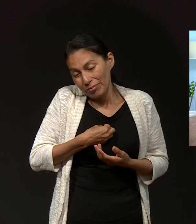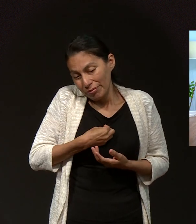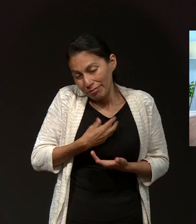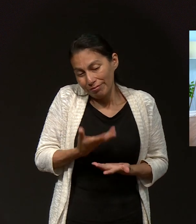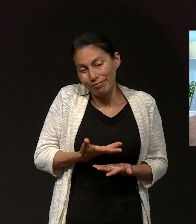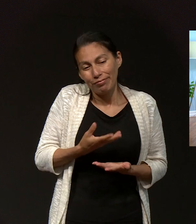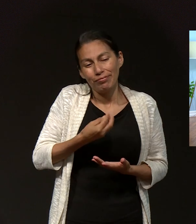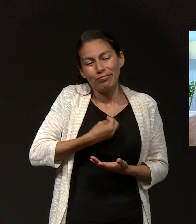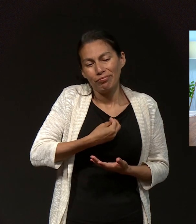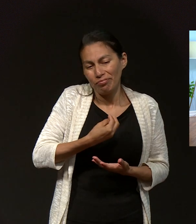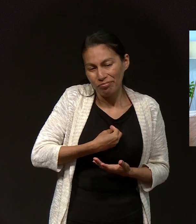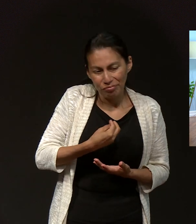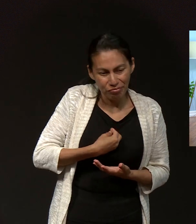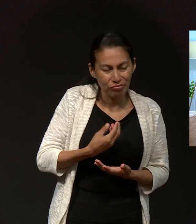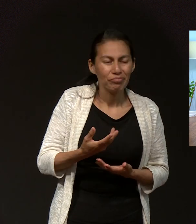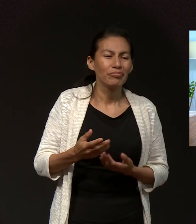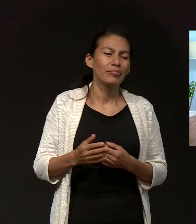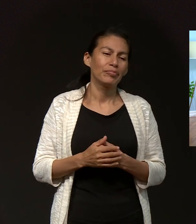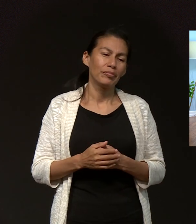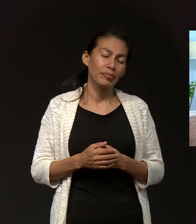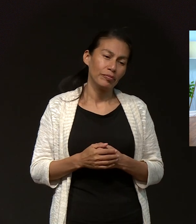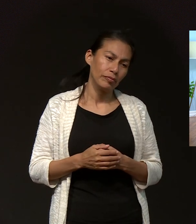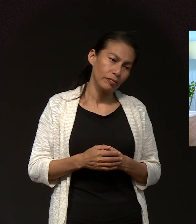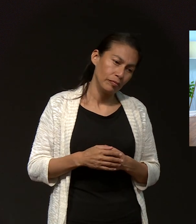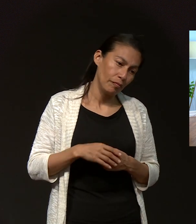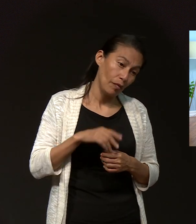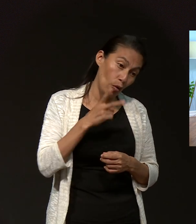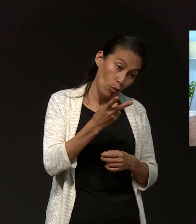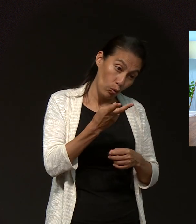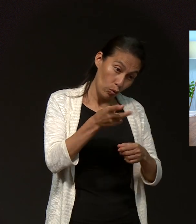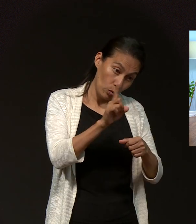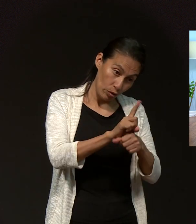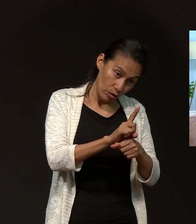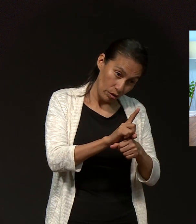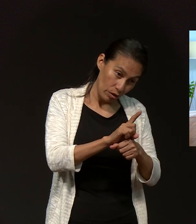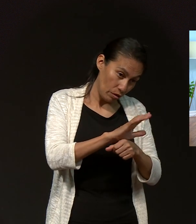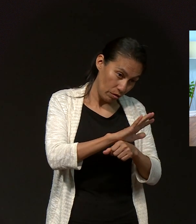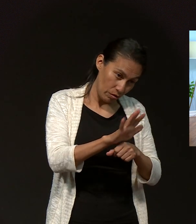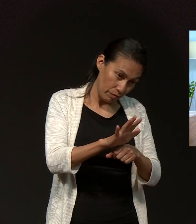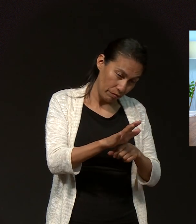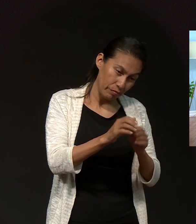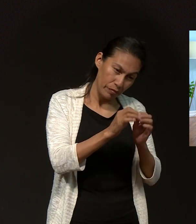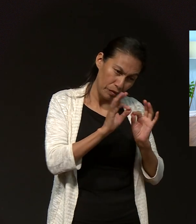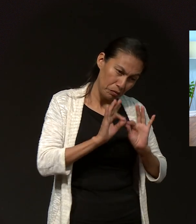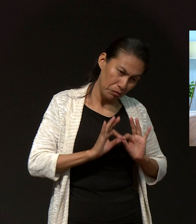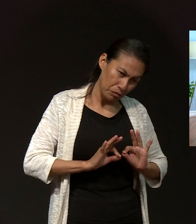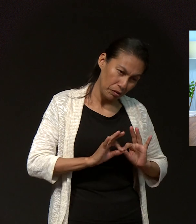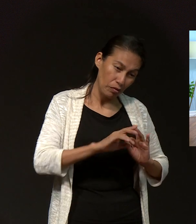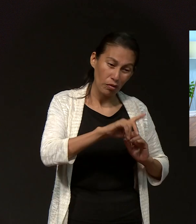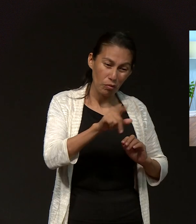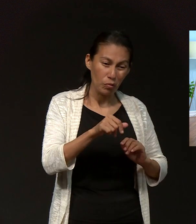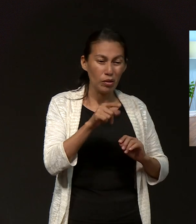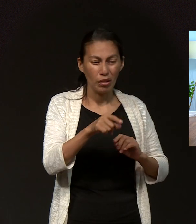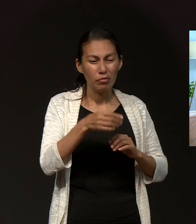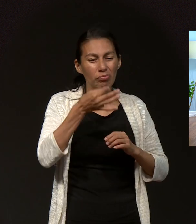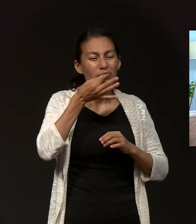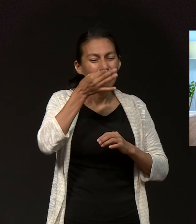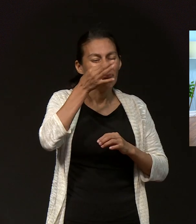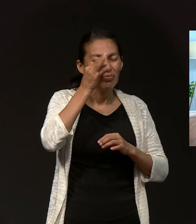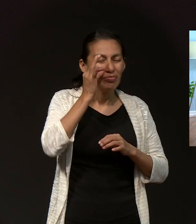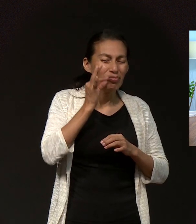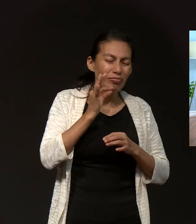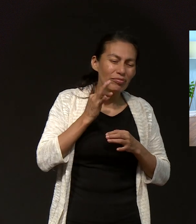tuvimos que tomar la decisión. lunes, el lunes después del viernes, se solo estuvo dos días allí y se tuvo que intubar.